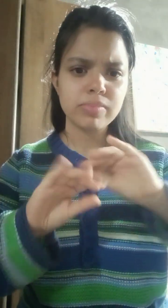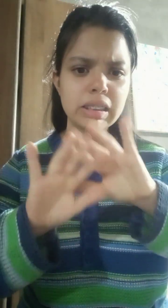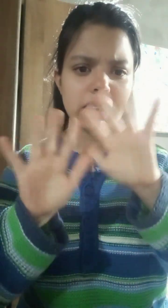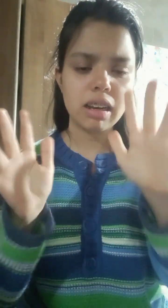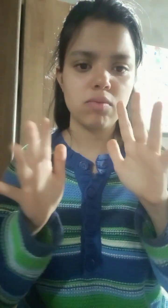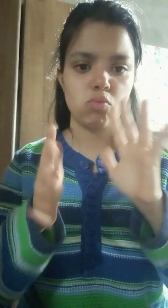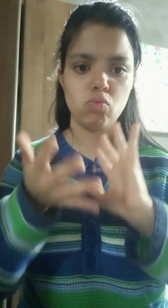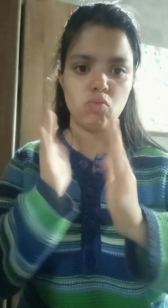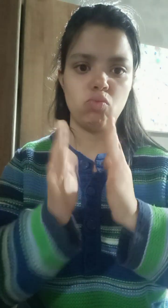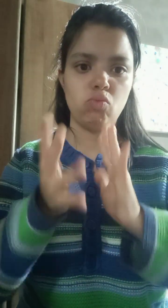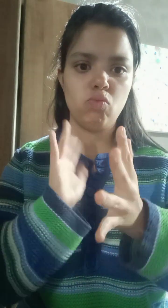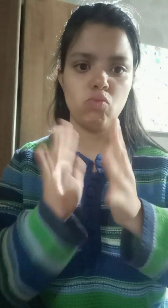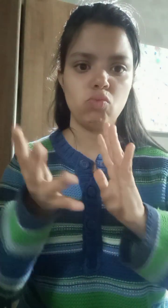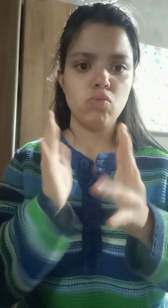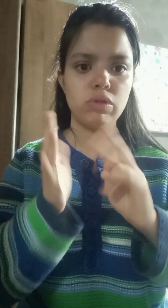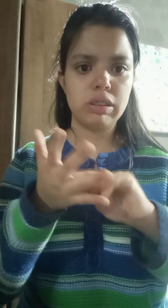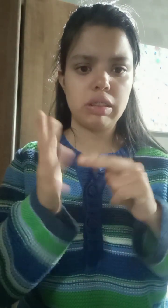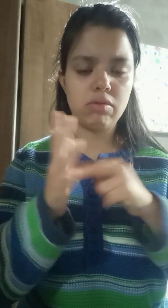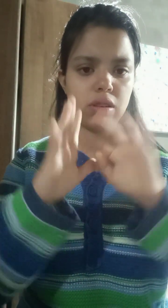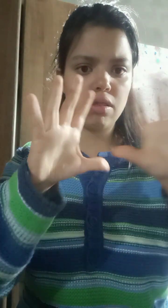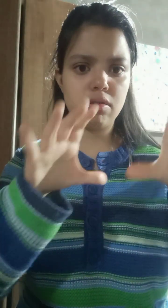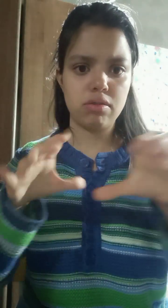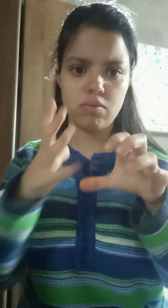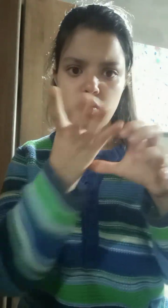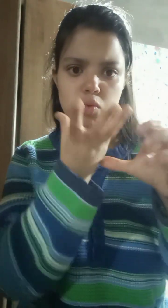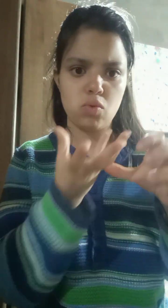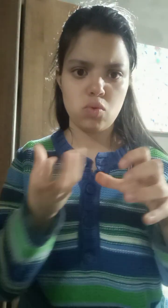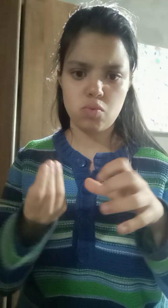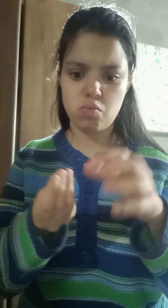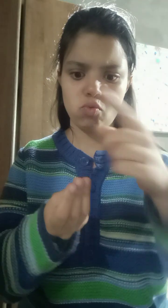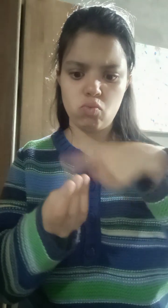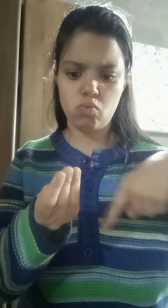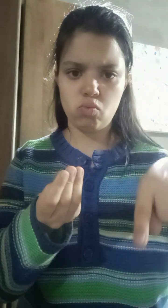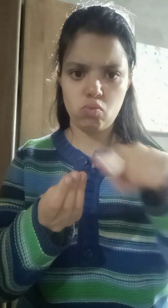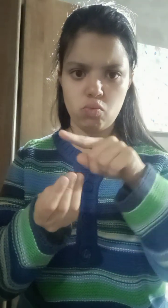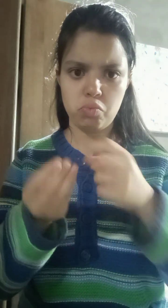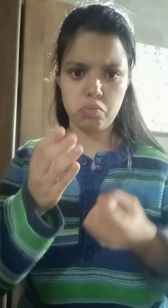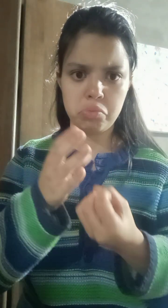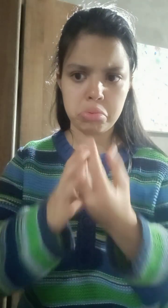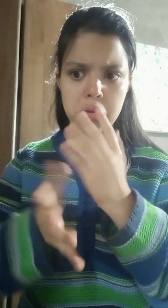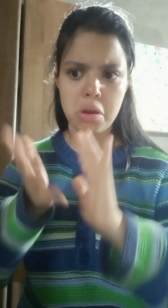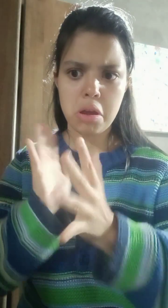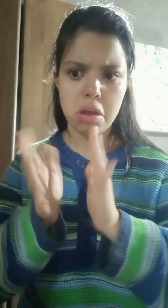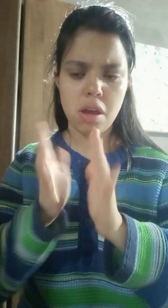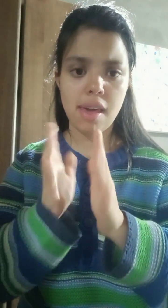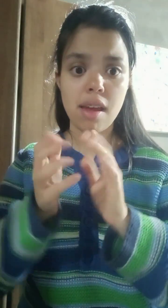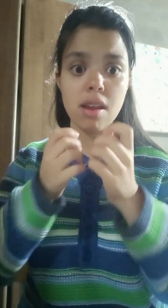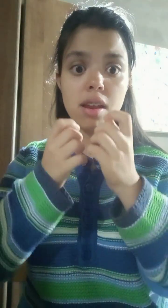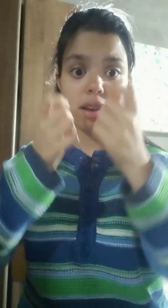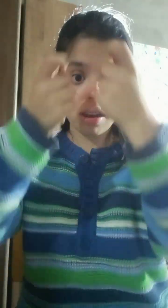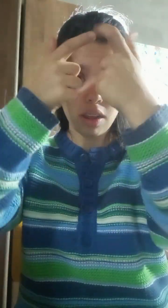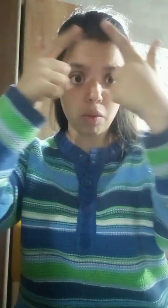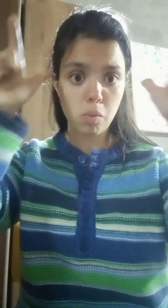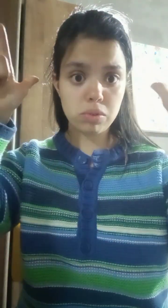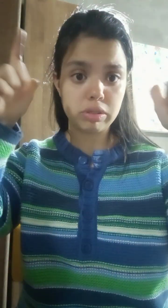autónomas y tienen una organización compleja en varios niveles lingüísticos, como la gramática y